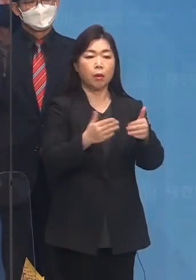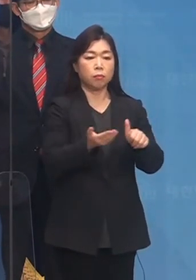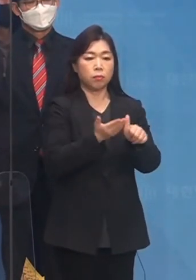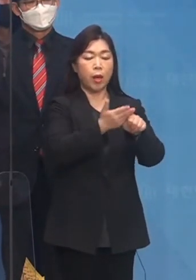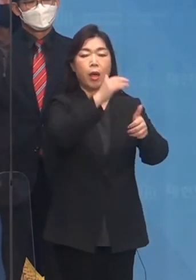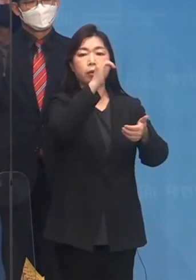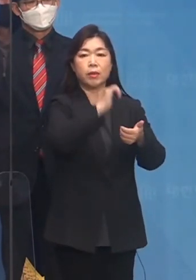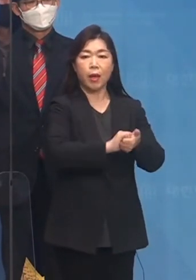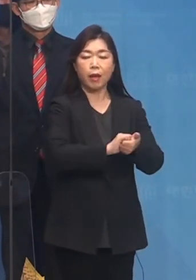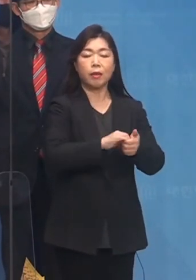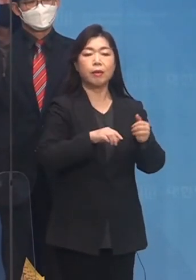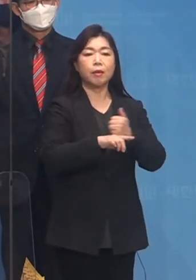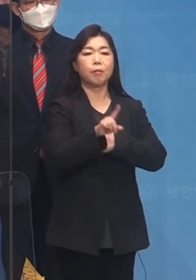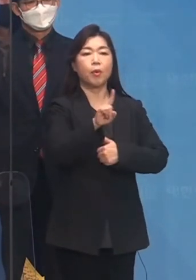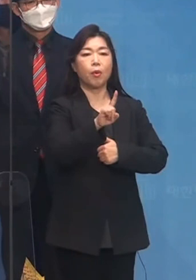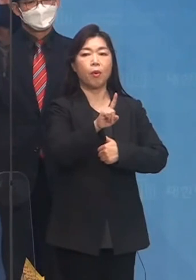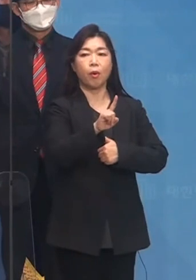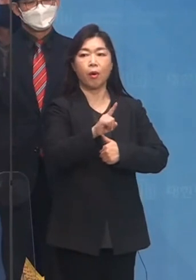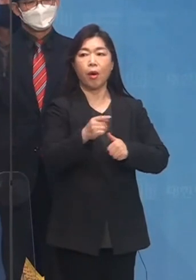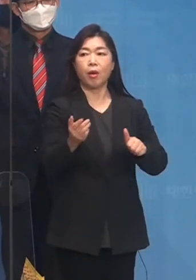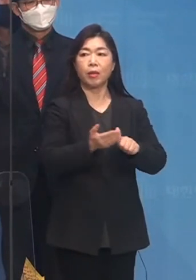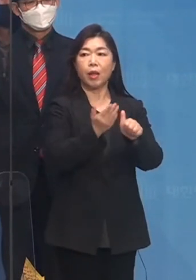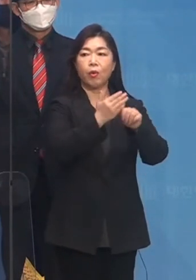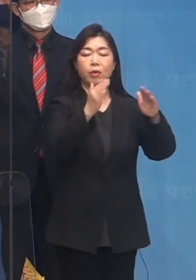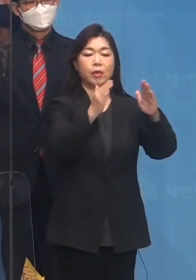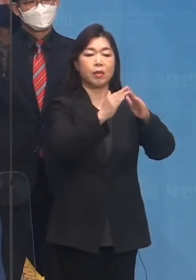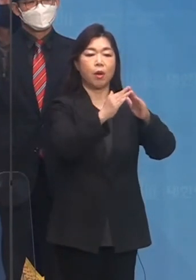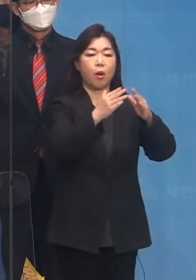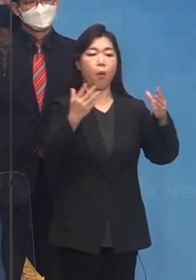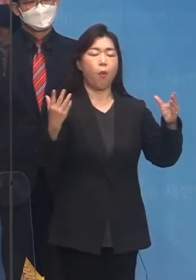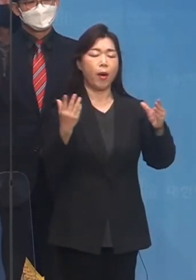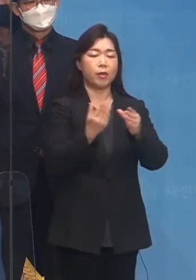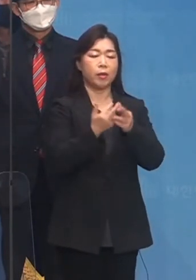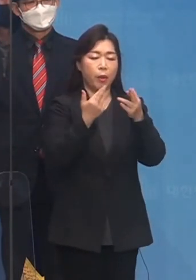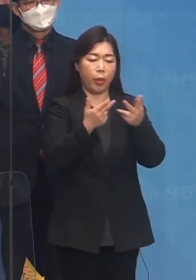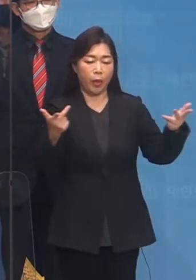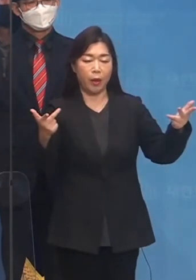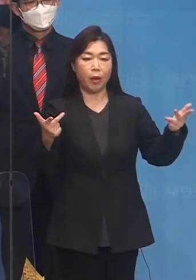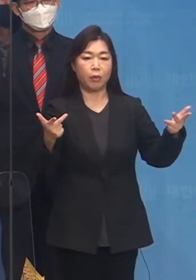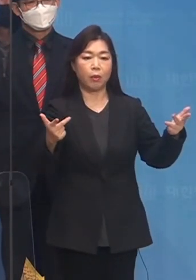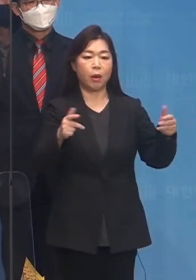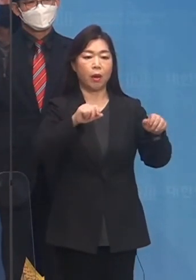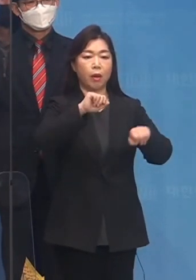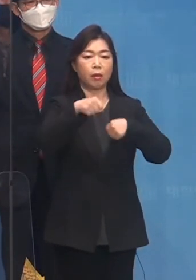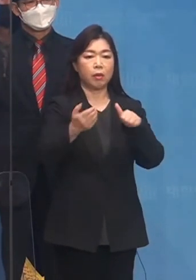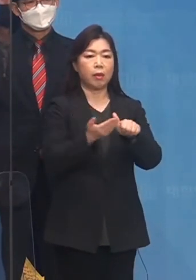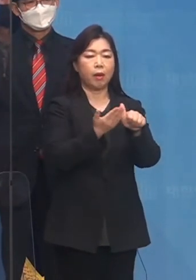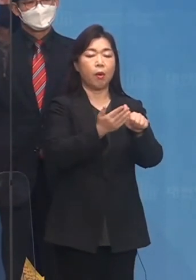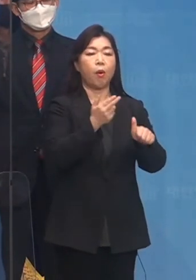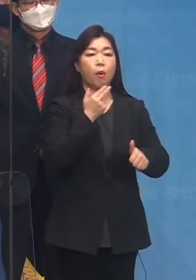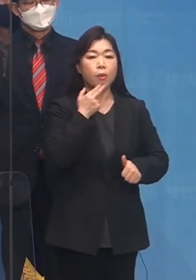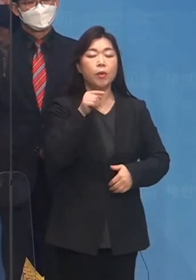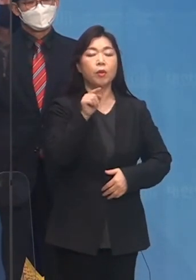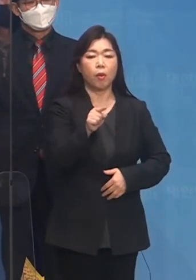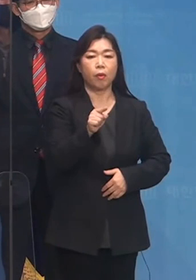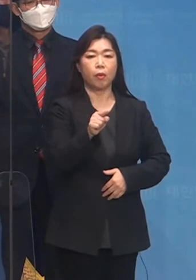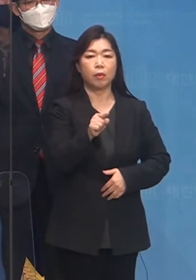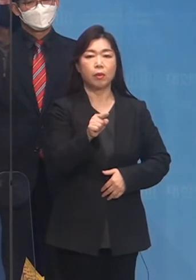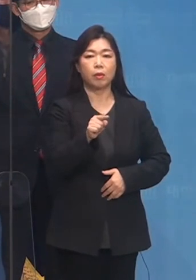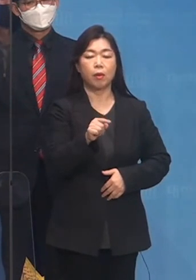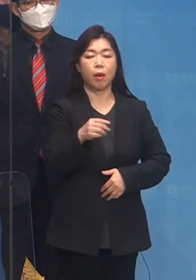제한이라 하면 사육 시설을 완전하게 비우고 가축을 사육하지 않는 것을